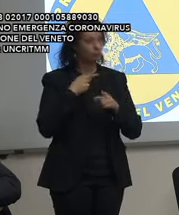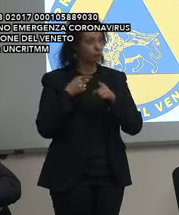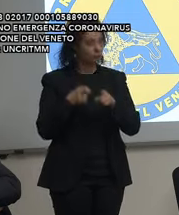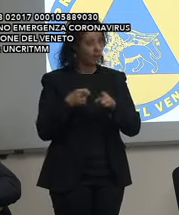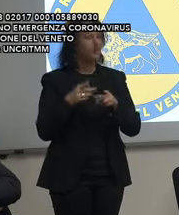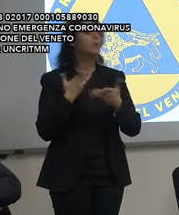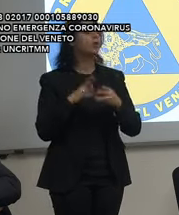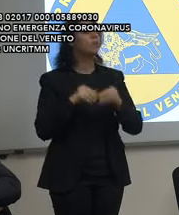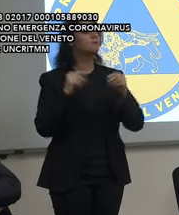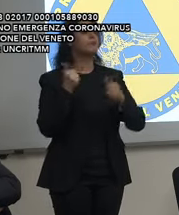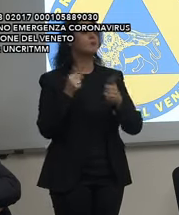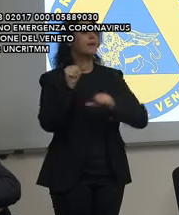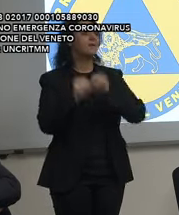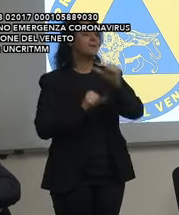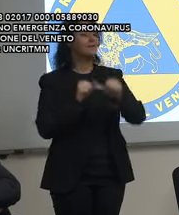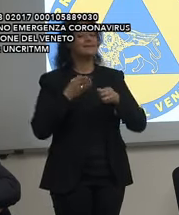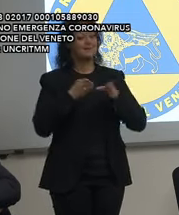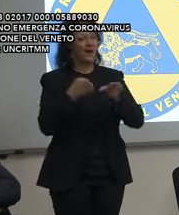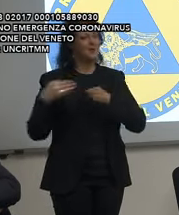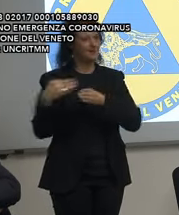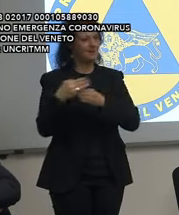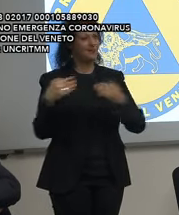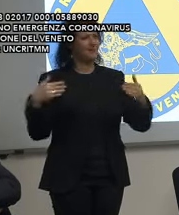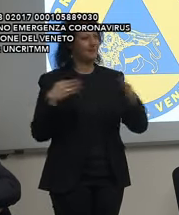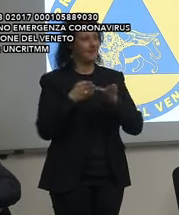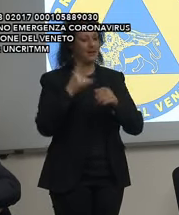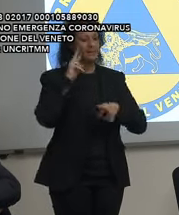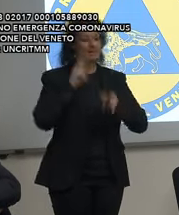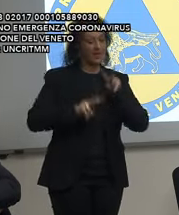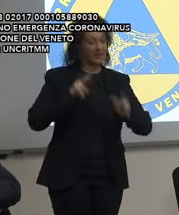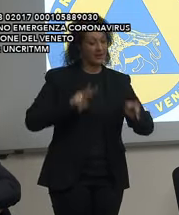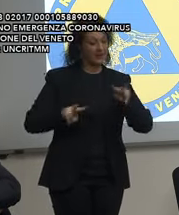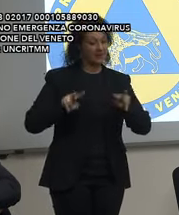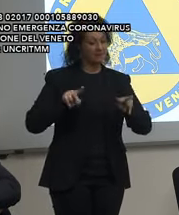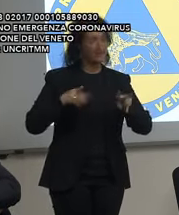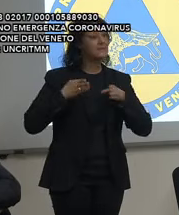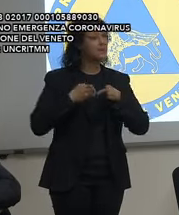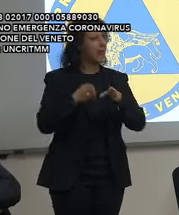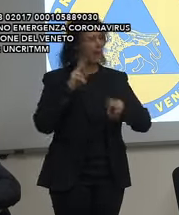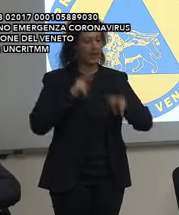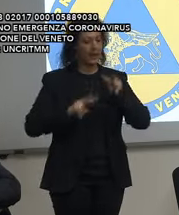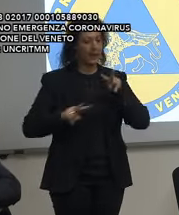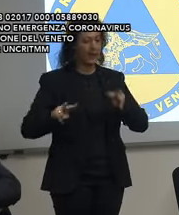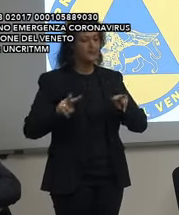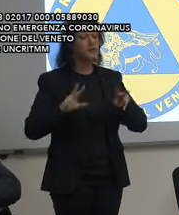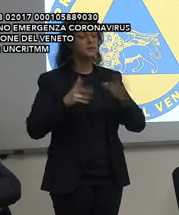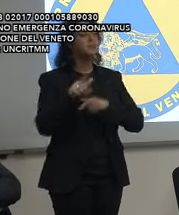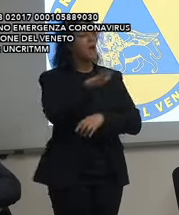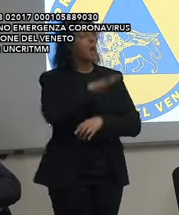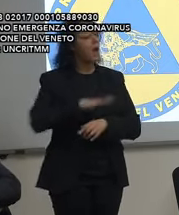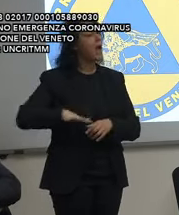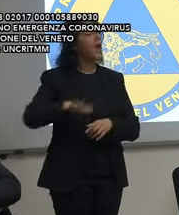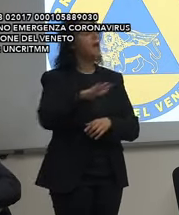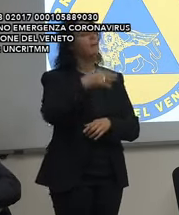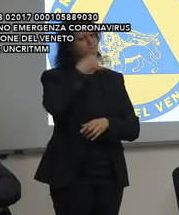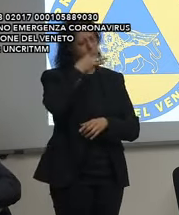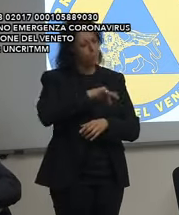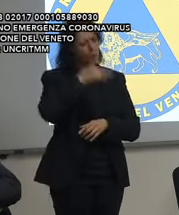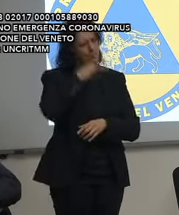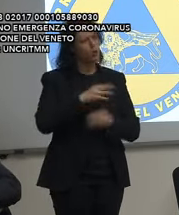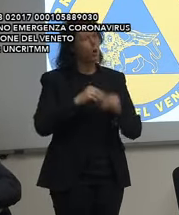urbanistica, abbiamo fatto tutte le verifiche perché quell'area possa diventare effettivamente un'area che sarà cantierabile